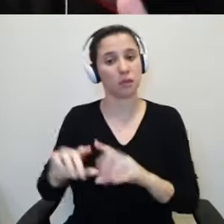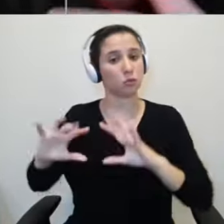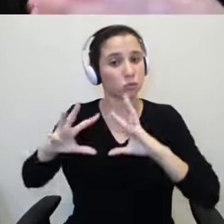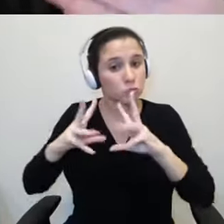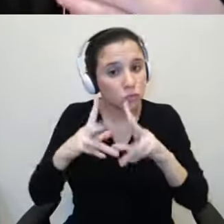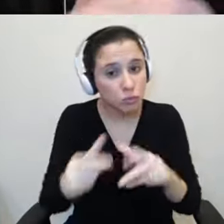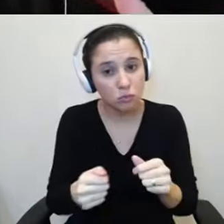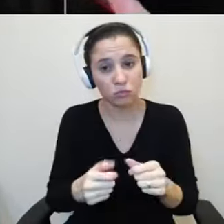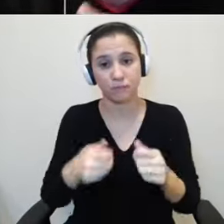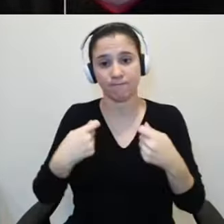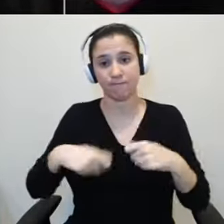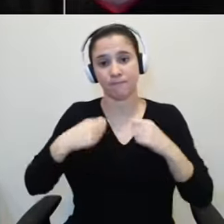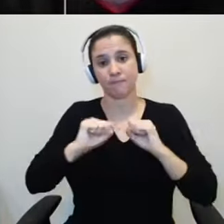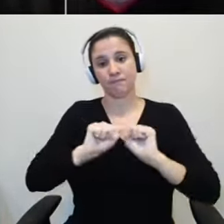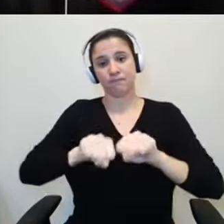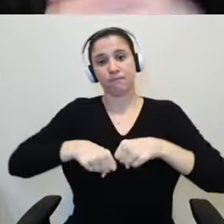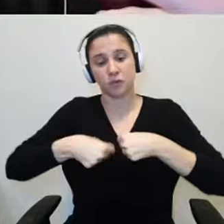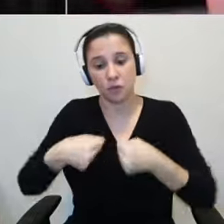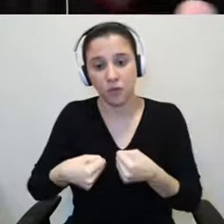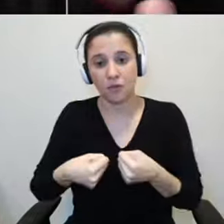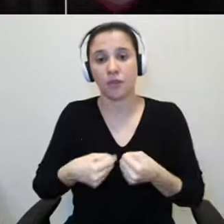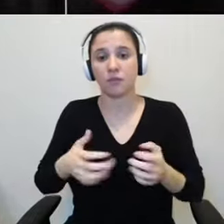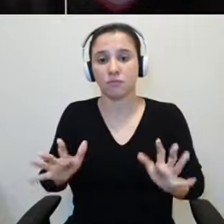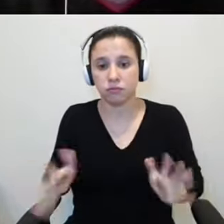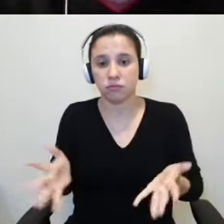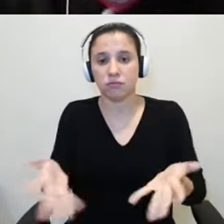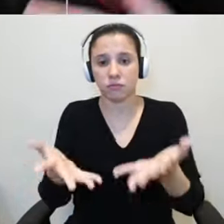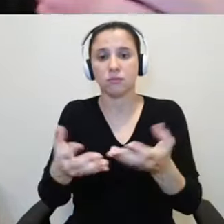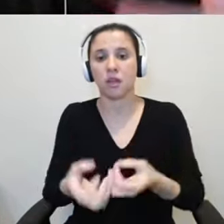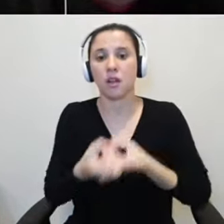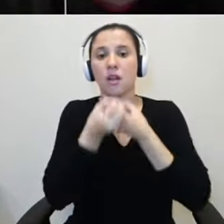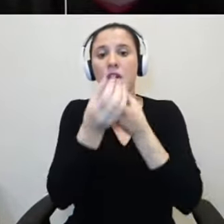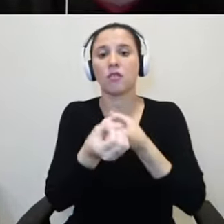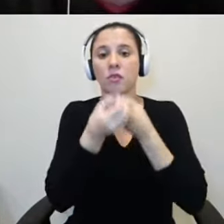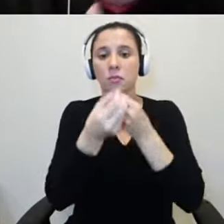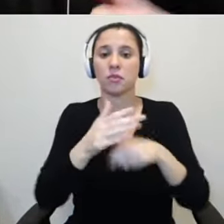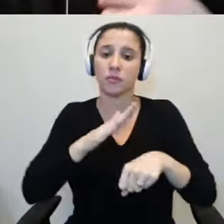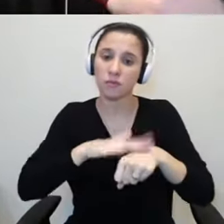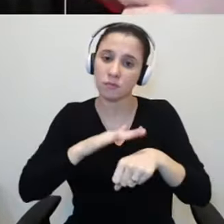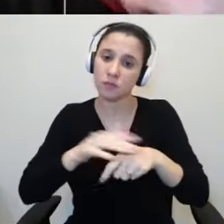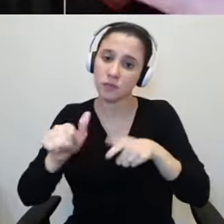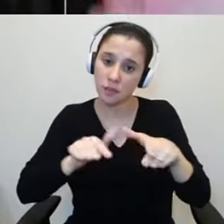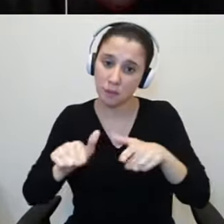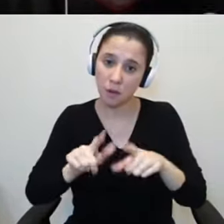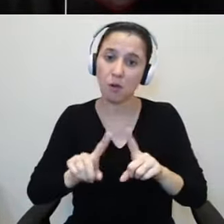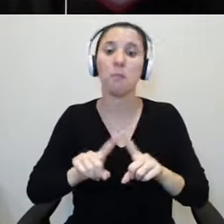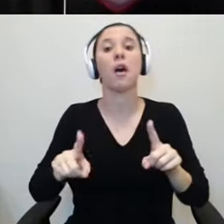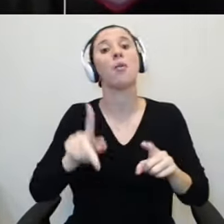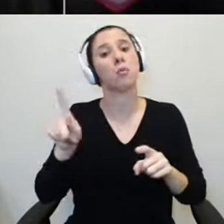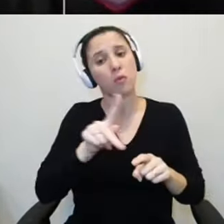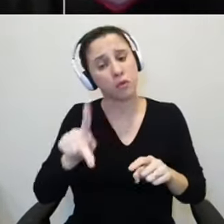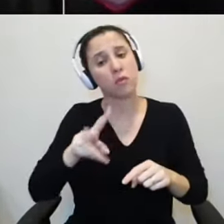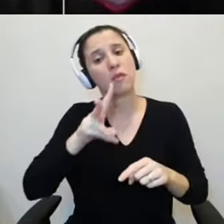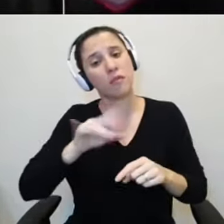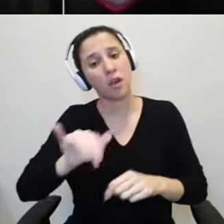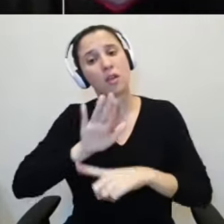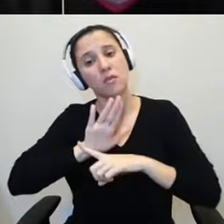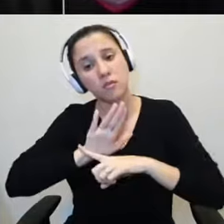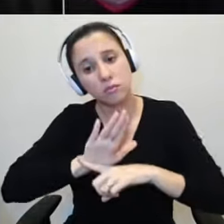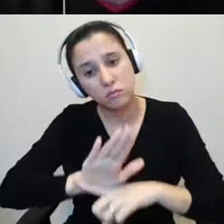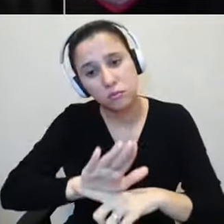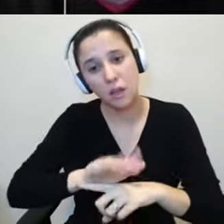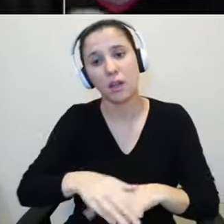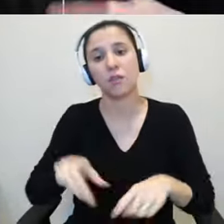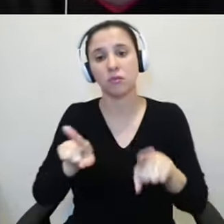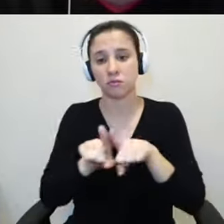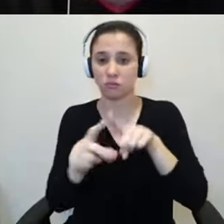responsabilidade de buscar as informações e tudo mais e fazer os trabalhos. Claro que os professores vão estar disponíveis, vão sim executar as atividades síncronas para